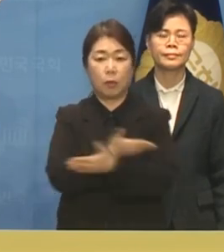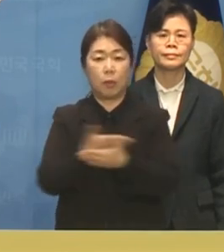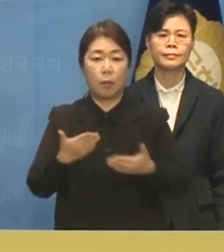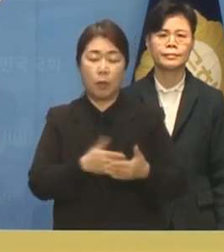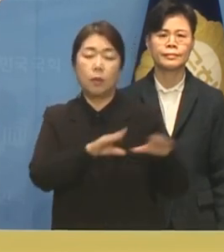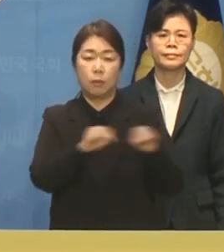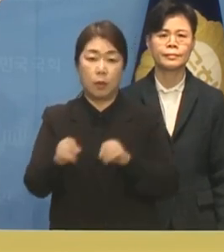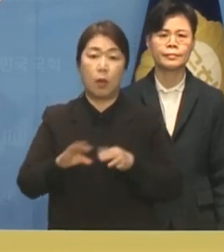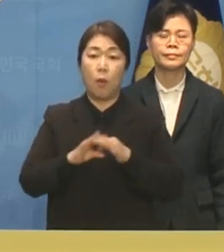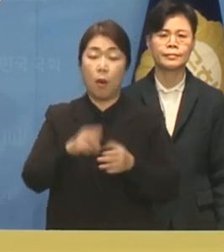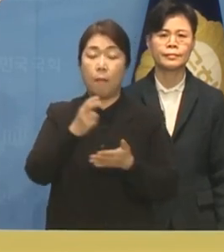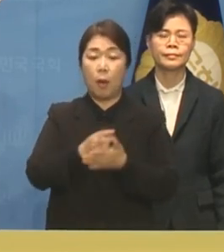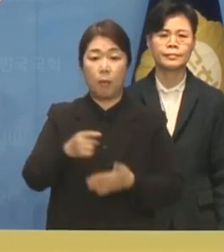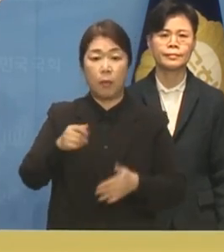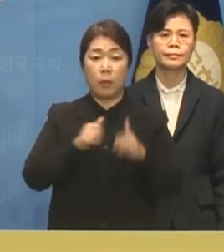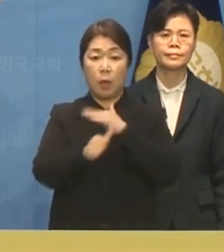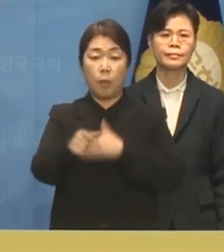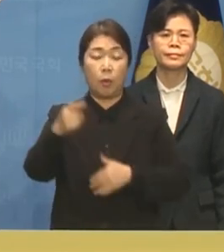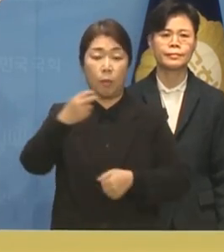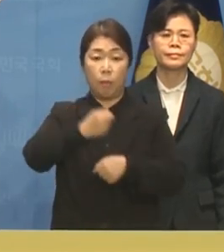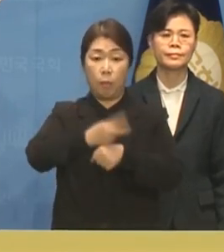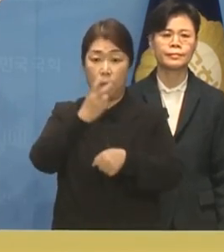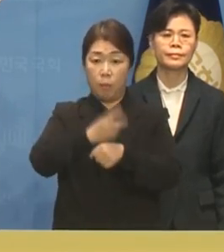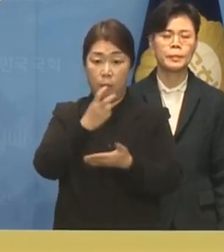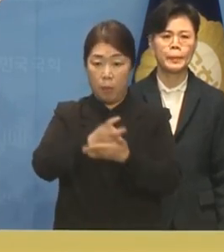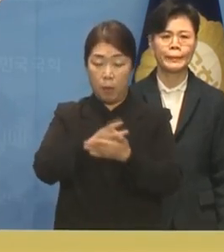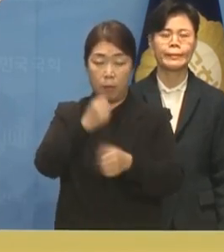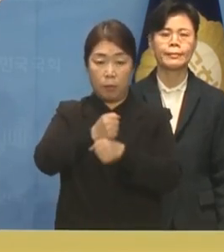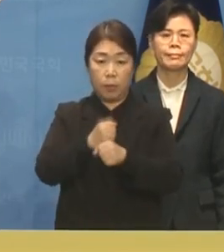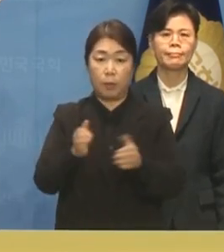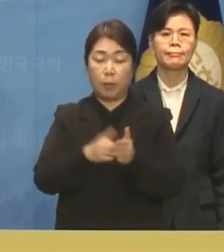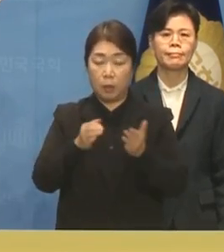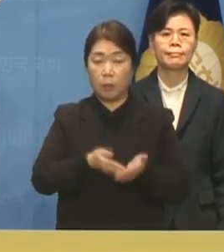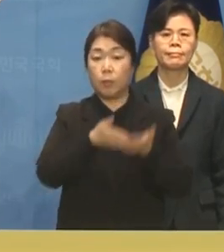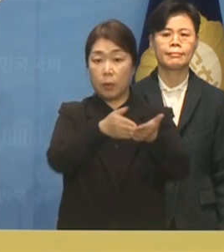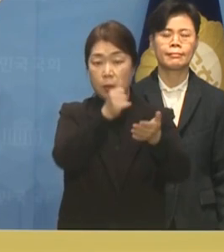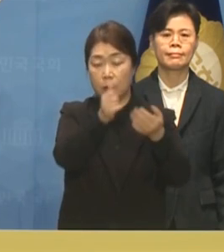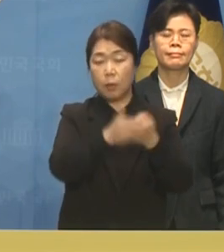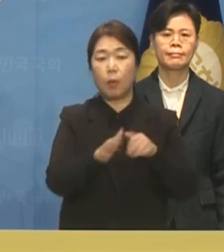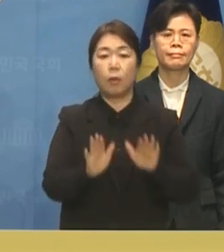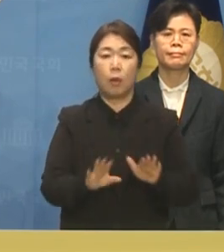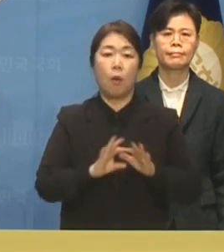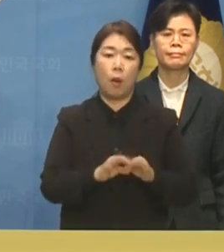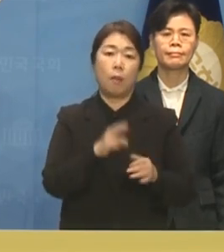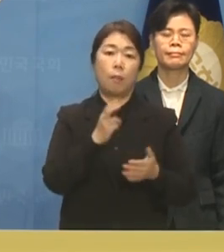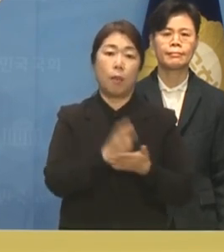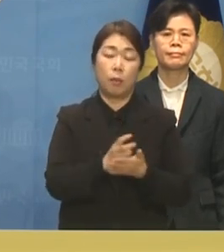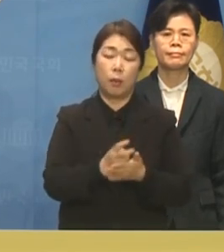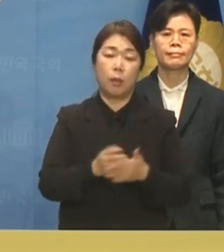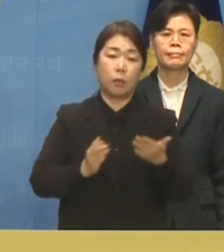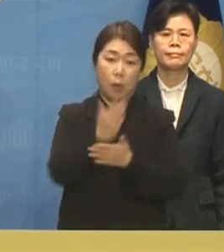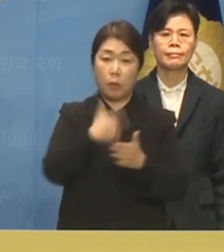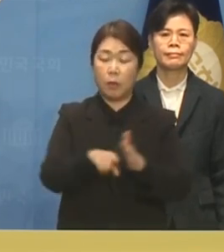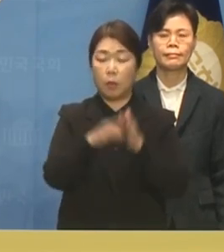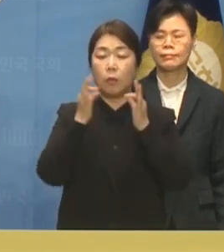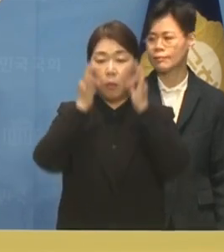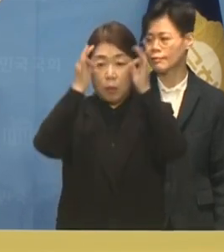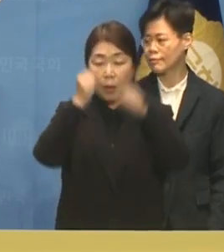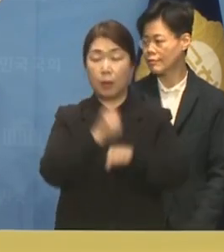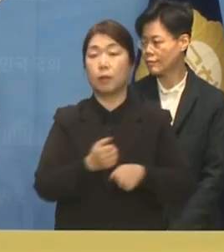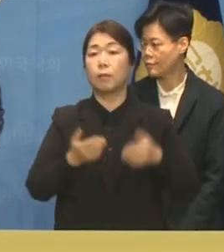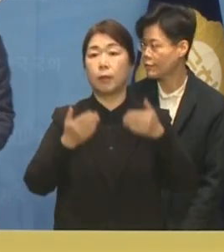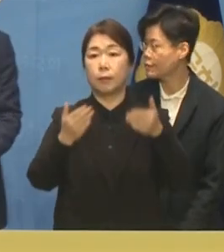등 개정안을 대표 발의한 만큼 해당 법안이 21대 국회에서 통과될 수 있도록 최선의 노력을 다하겠습니다.